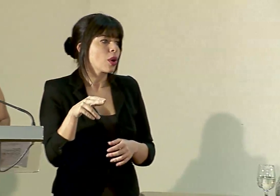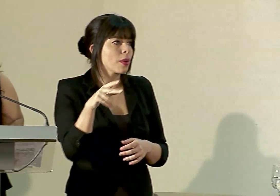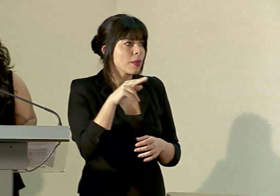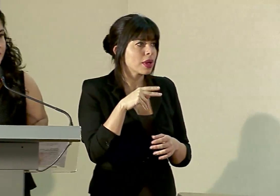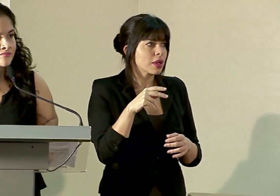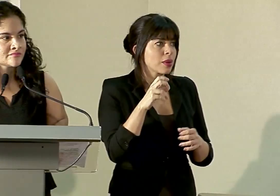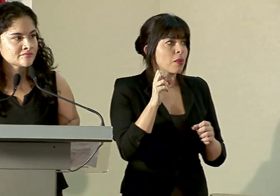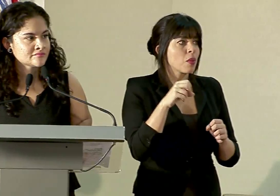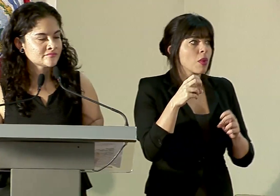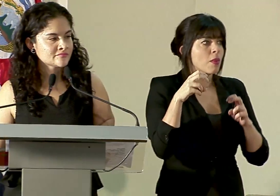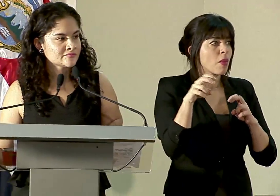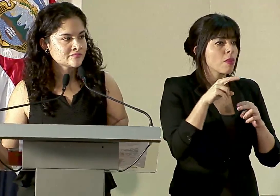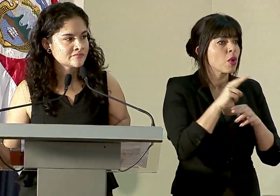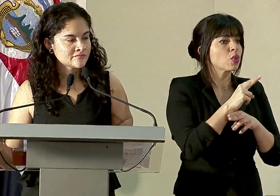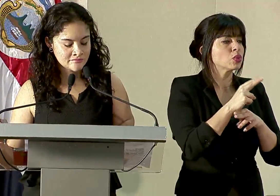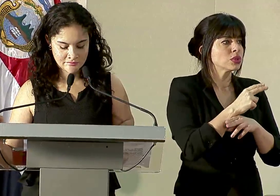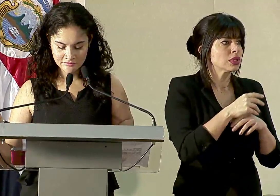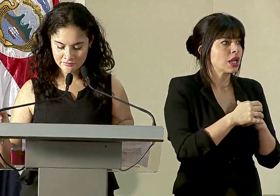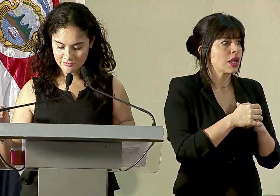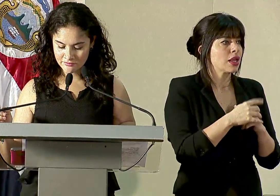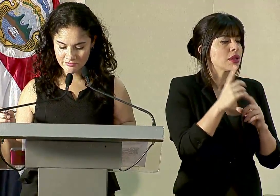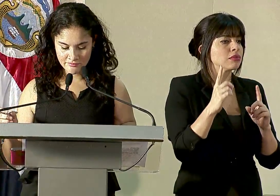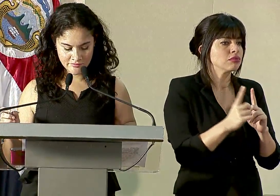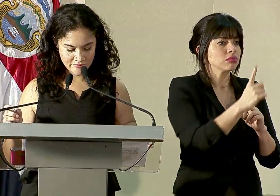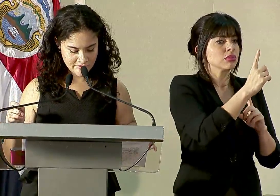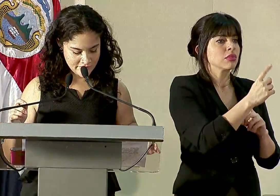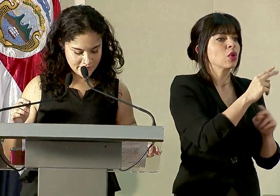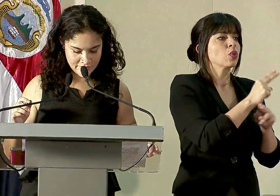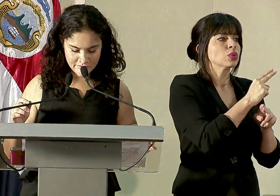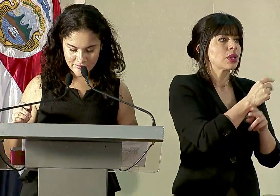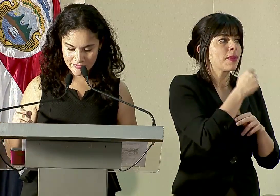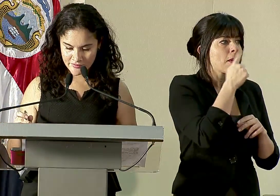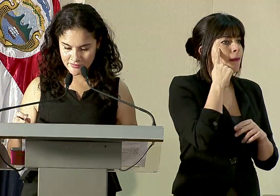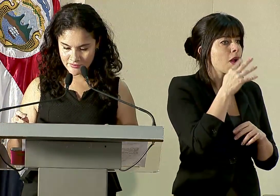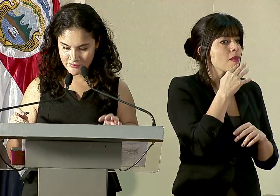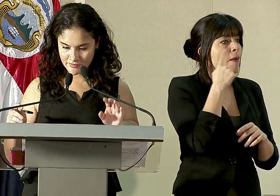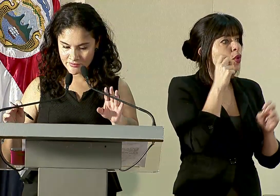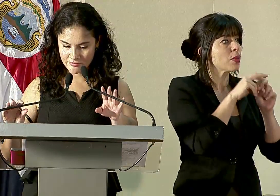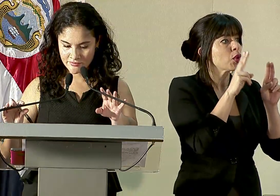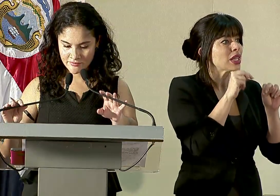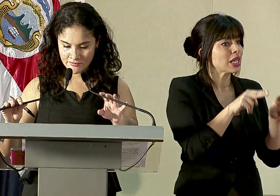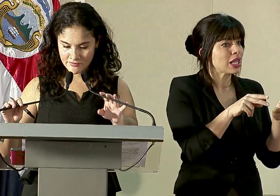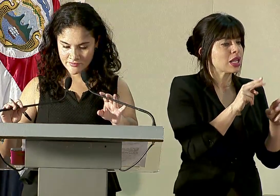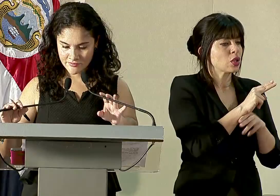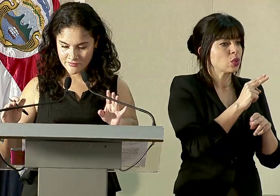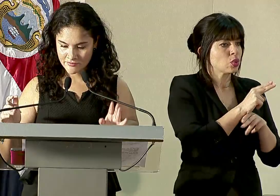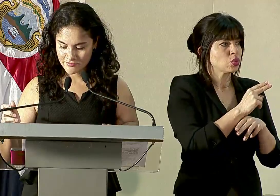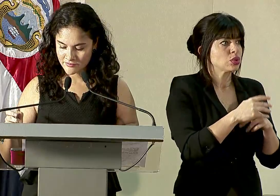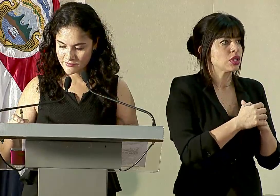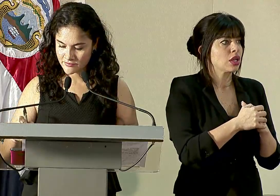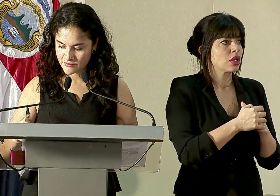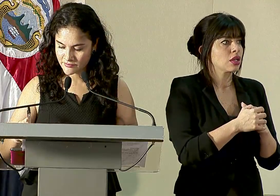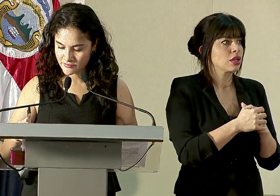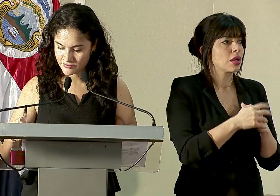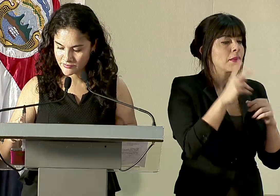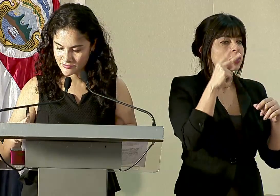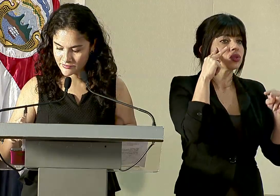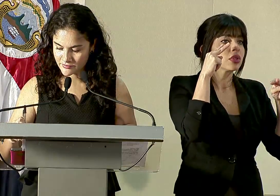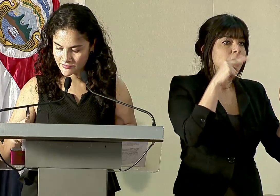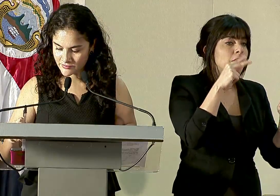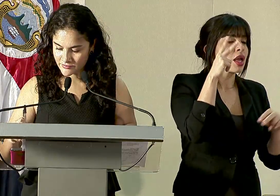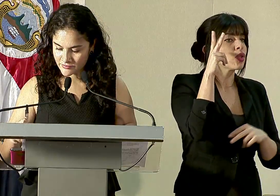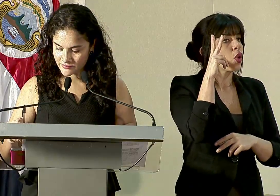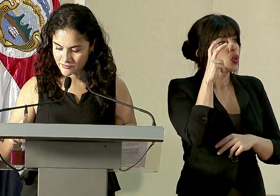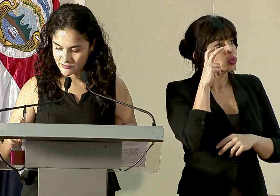movilizar usemos el micrófono para hacer las preguntas se transmite por internet los que están viendo y